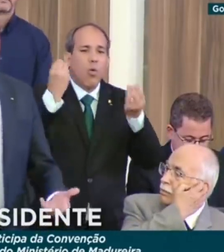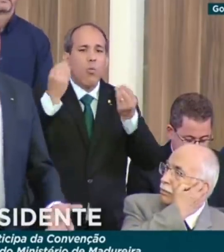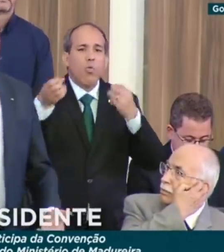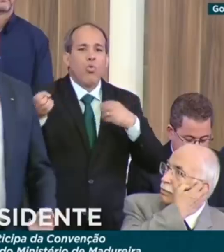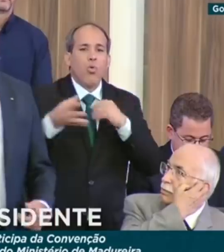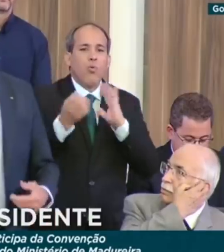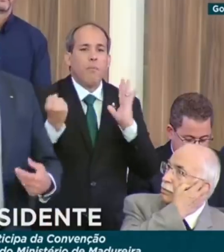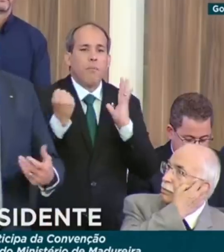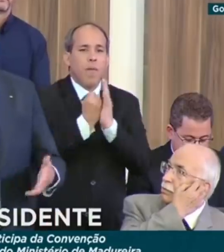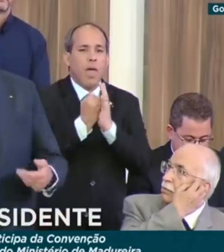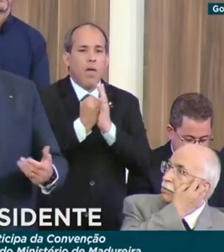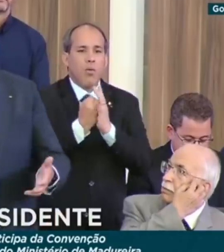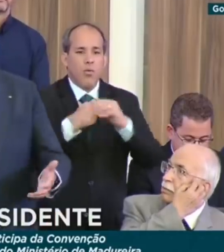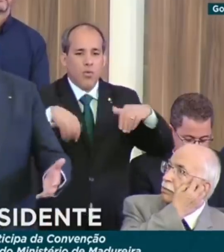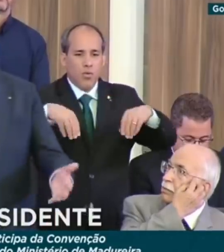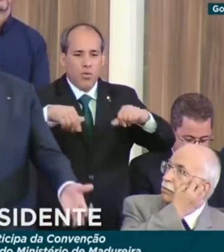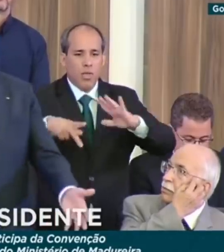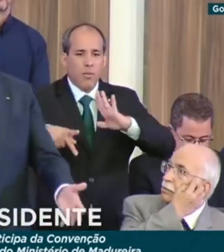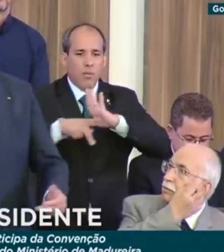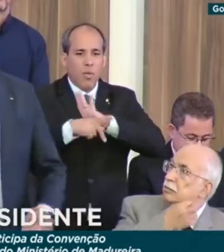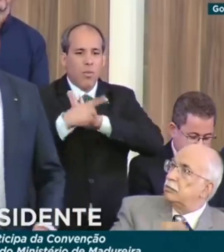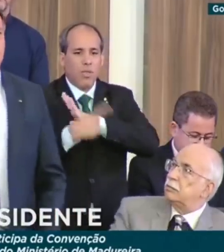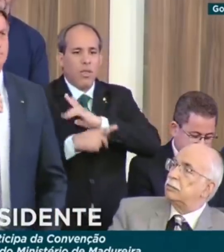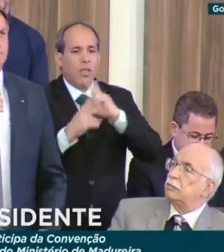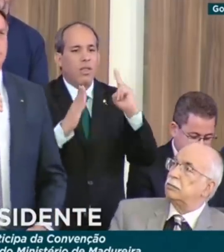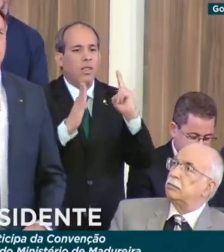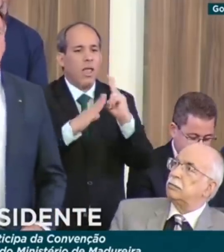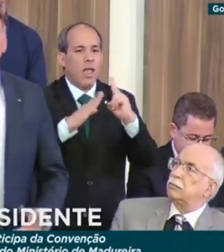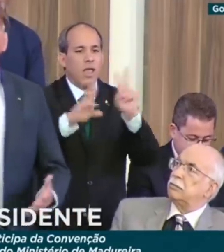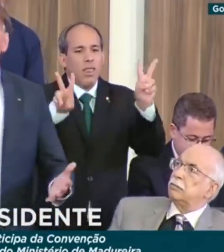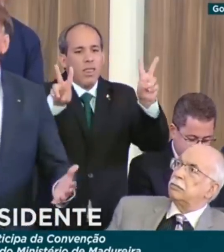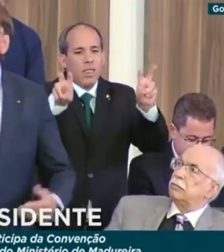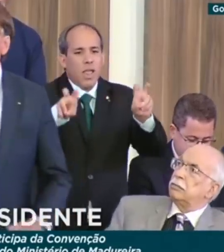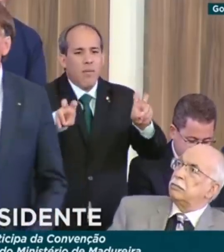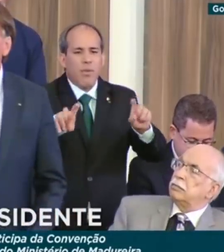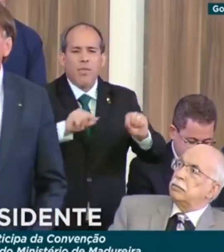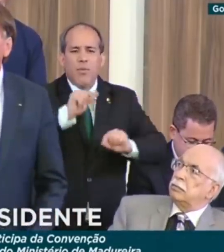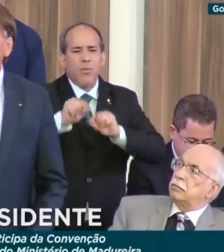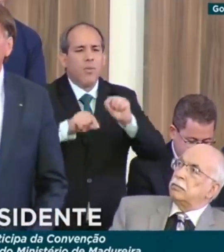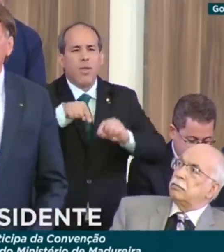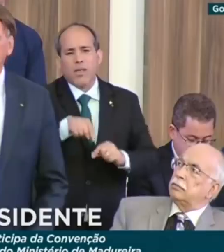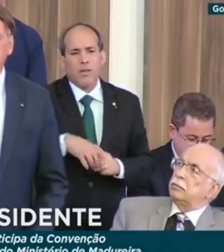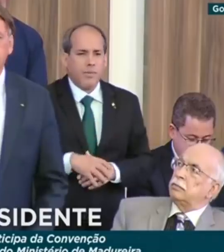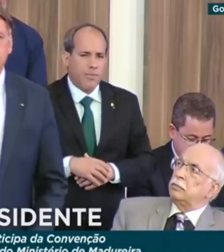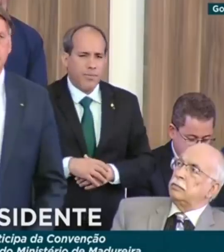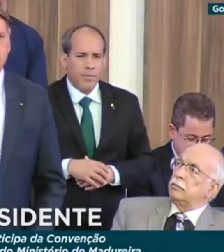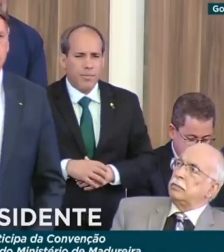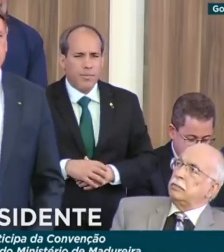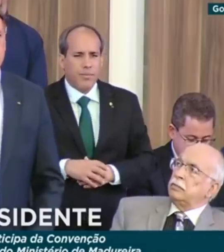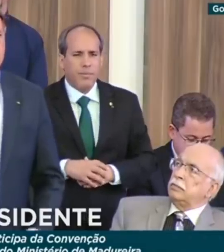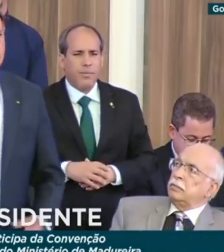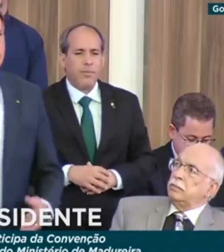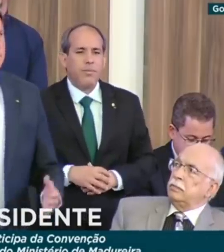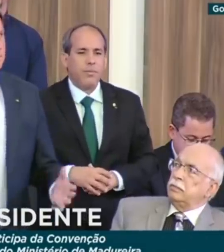marco temporal para as questões indígenas. O que é isso?